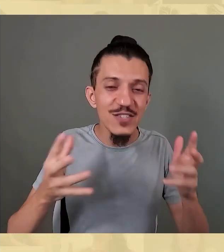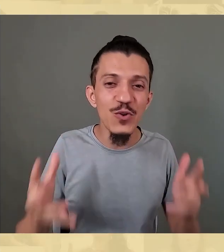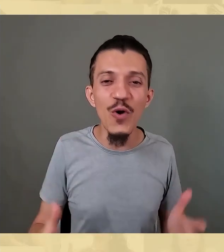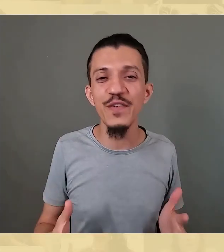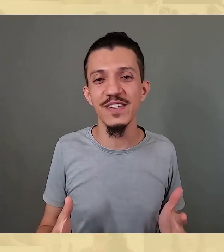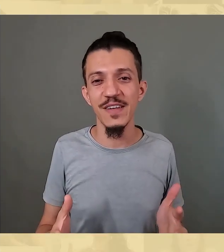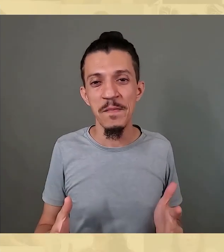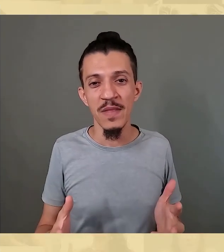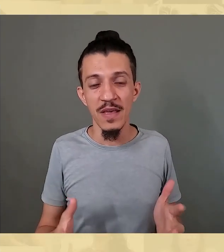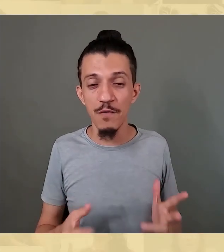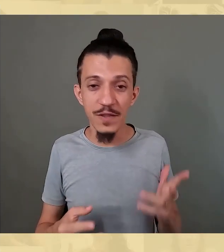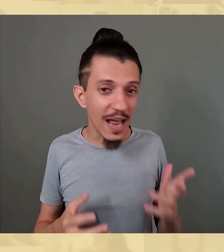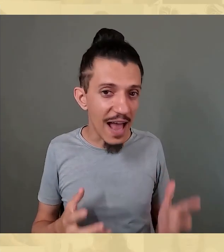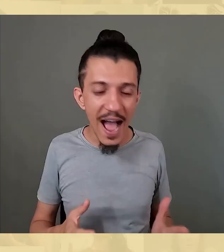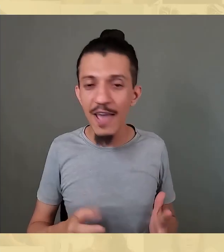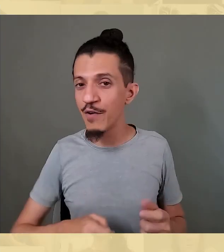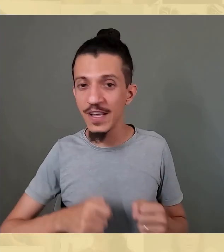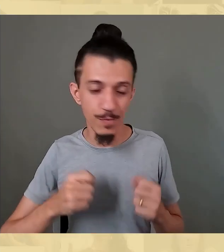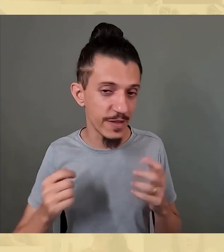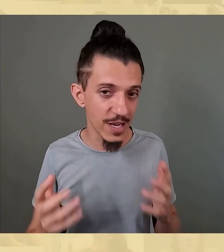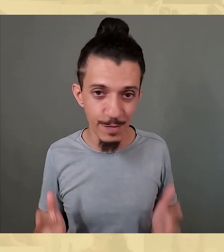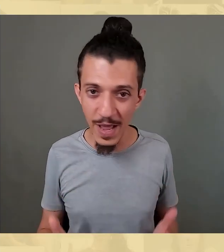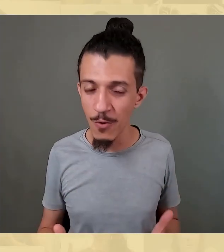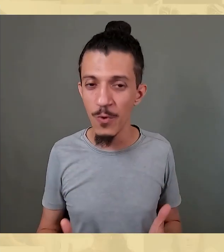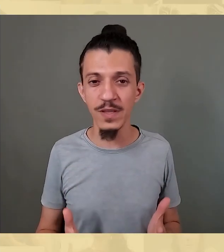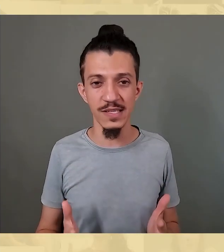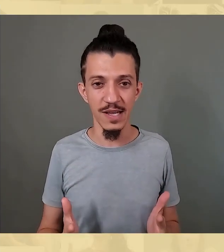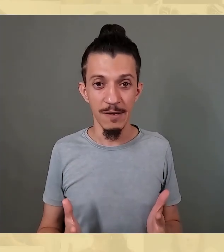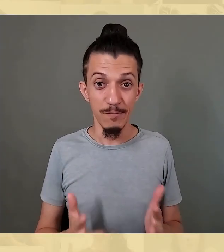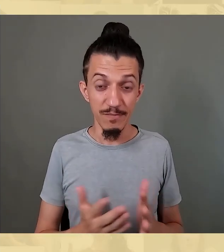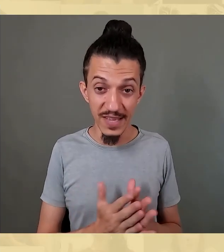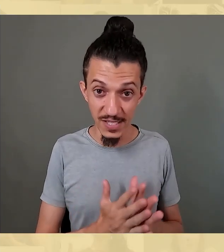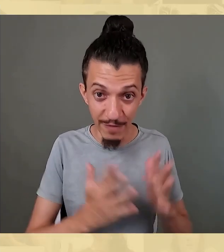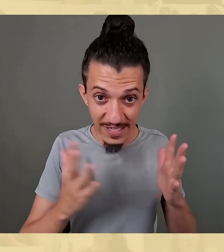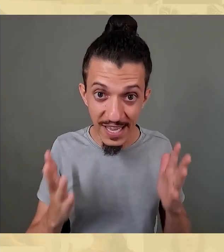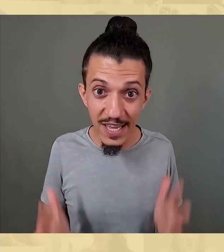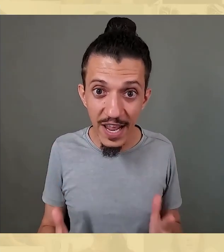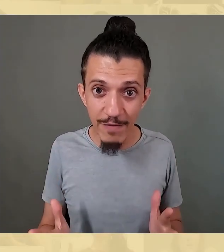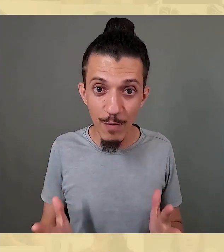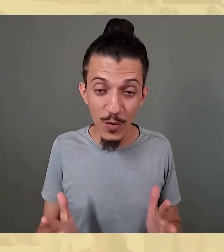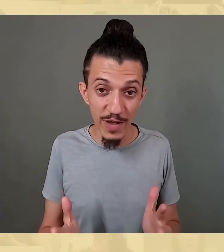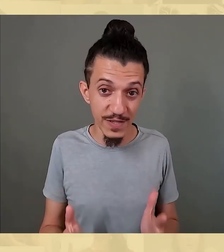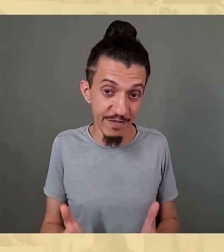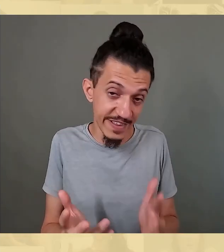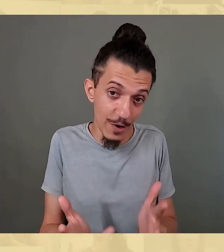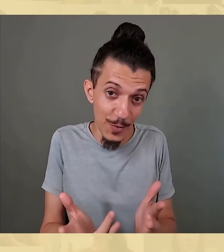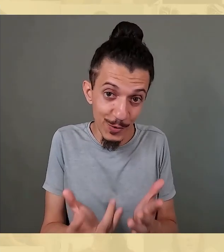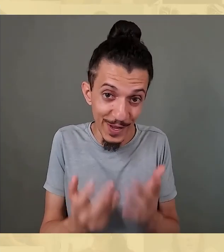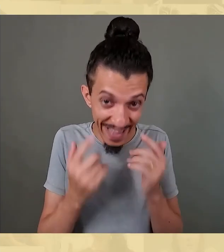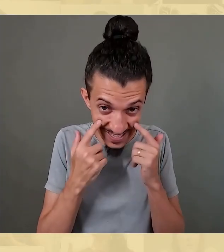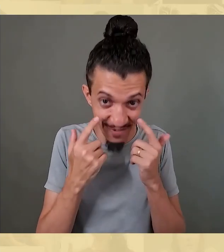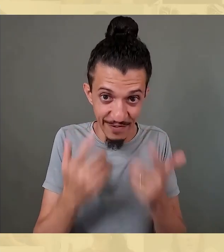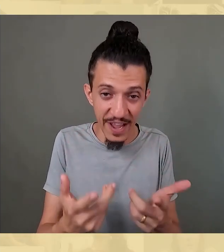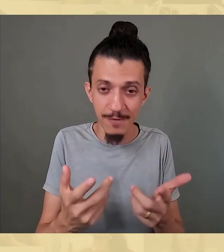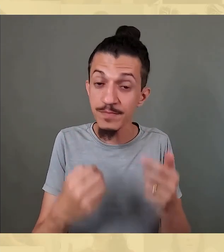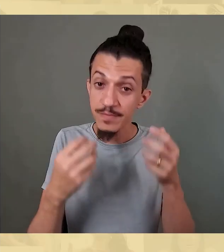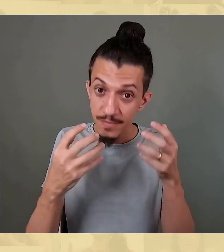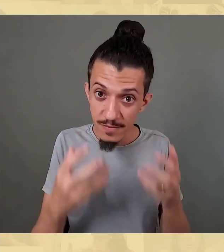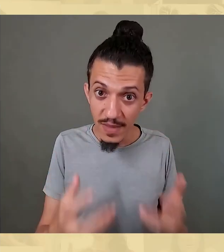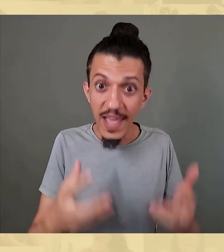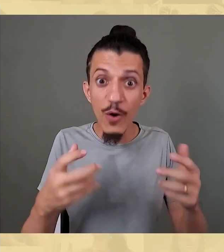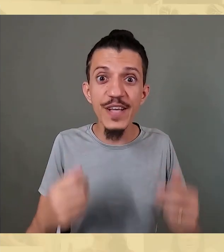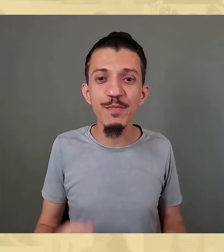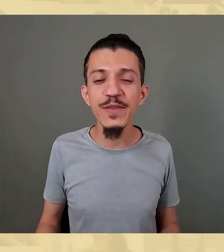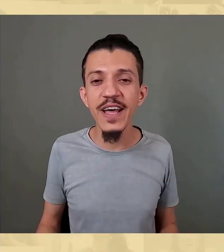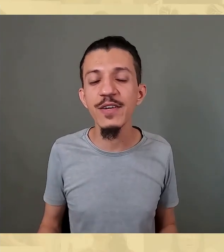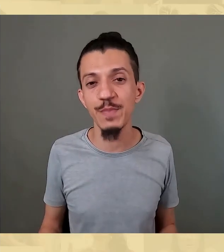as dúvidas. Eu vou estar lá, eu vou responder as perguntas. Isso vai ser incrível, porque você vai ter a oportunidade de ver